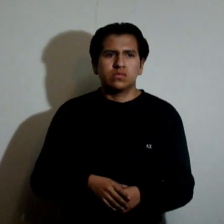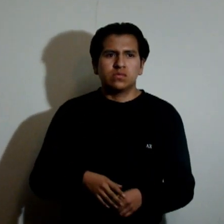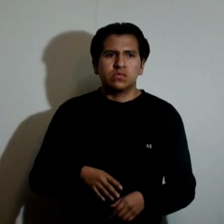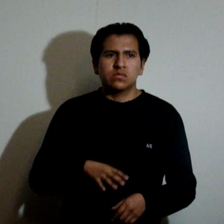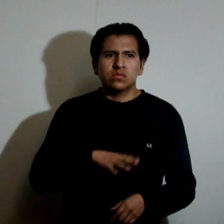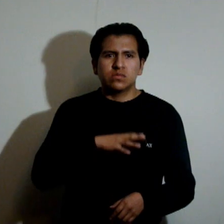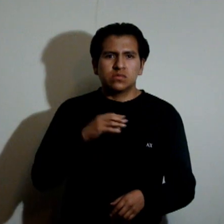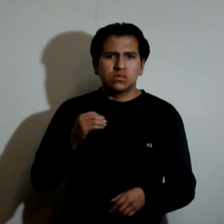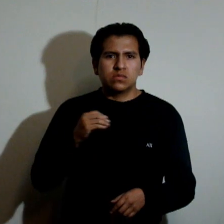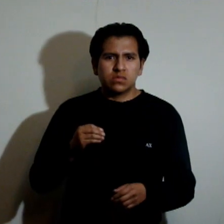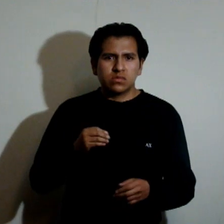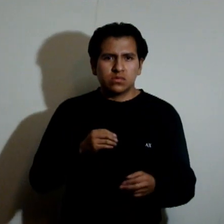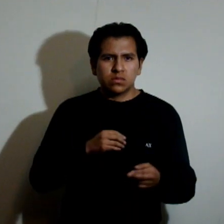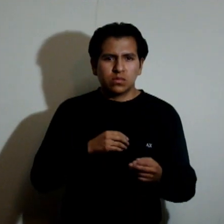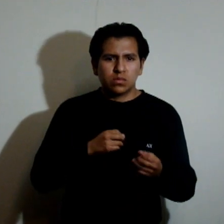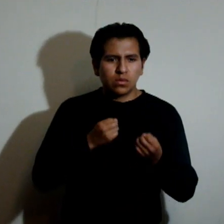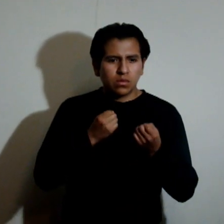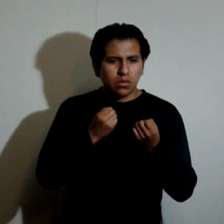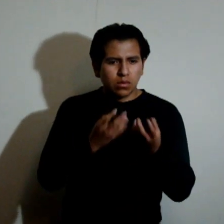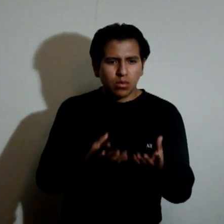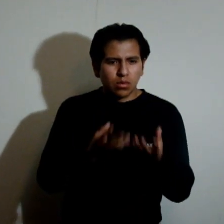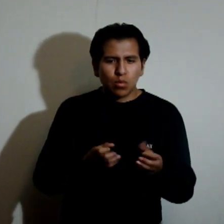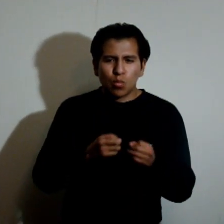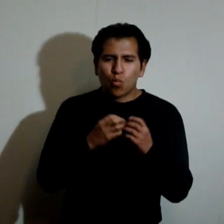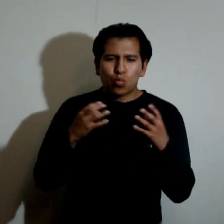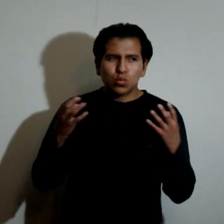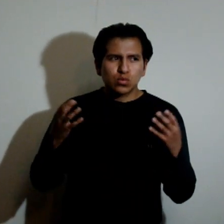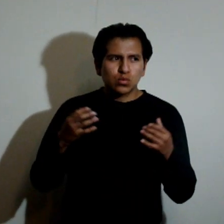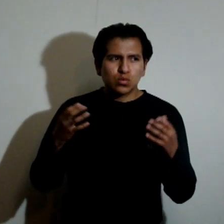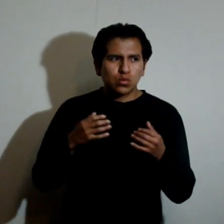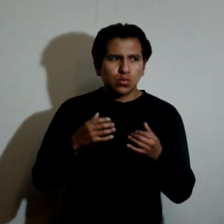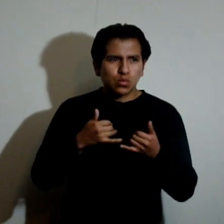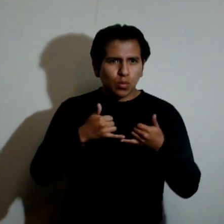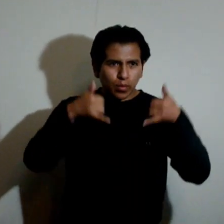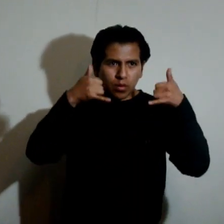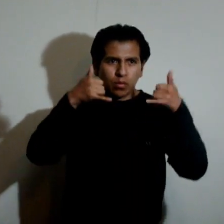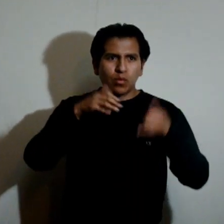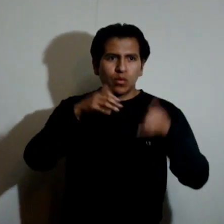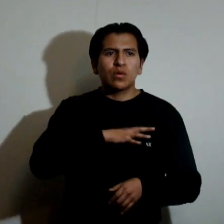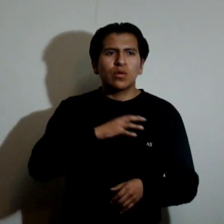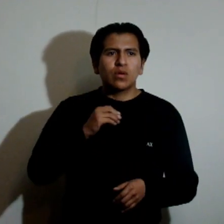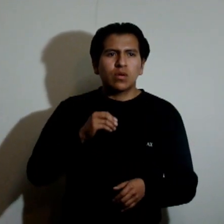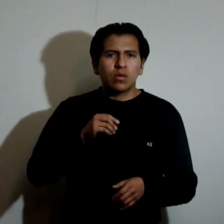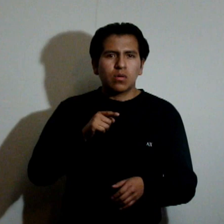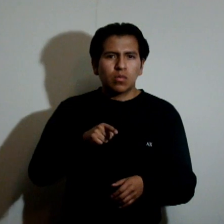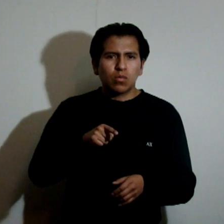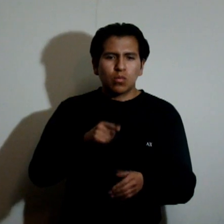Mereció muchos premios. Además, fue un destacado educador de literatura.